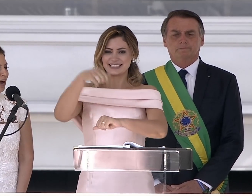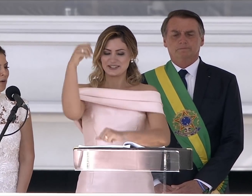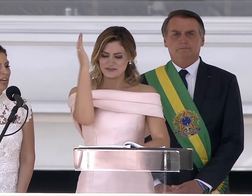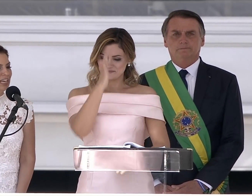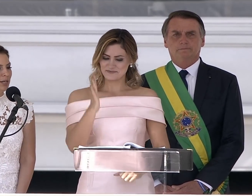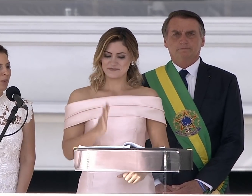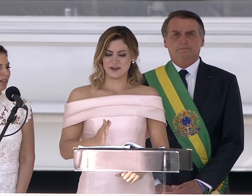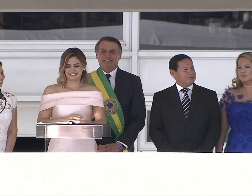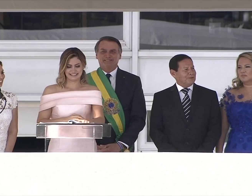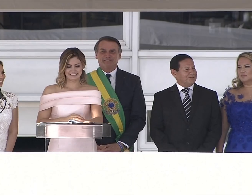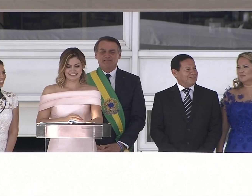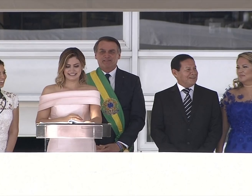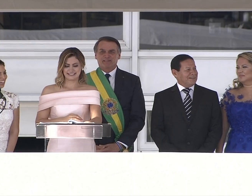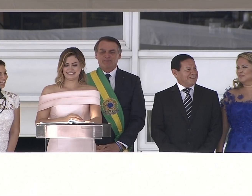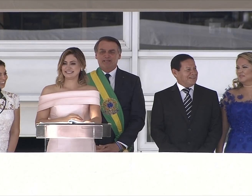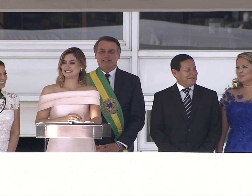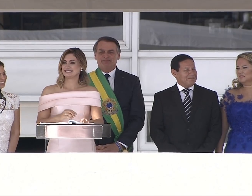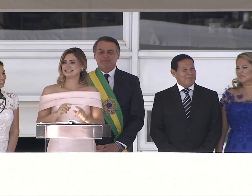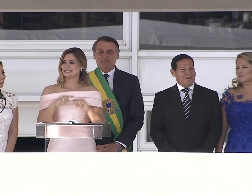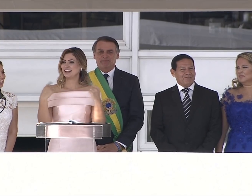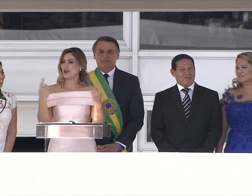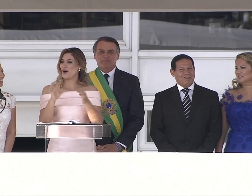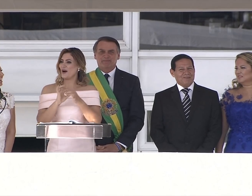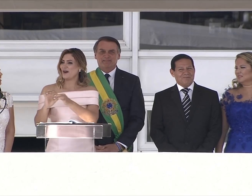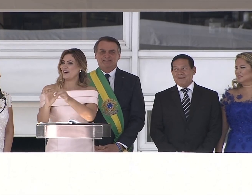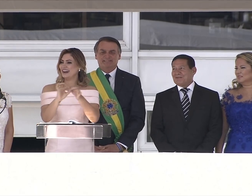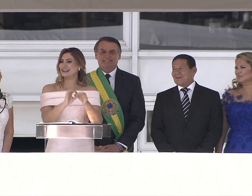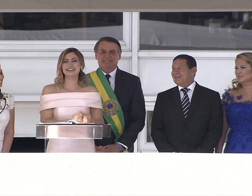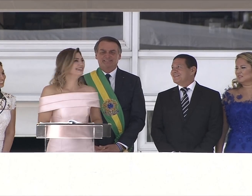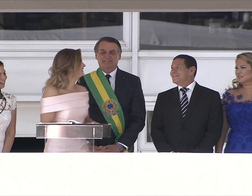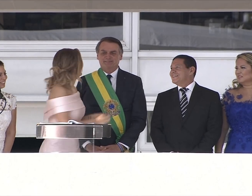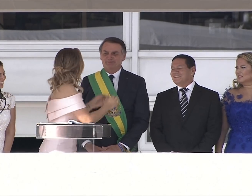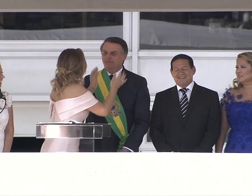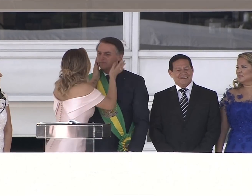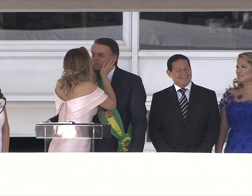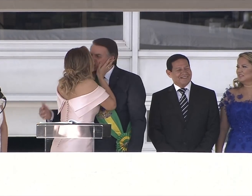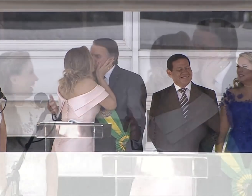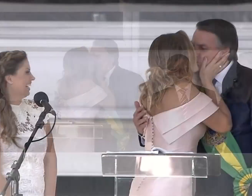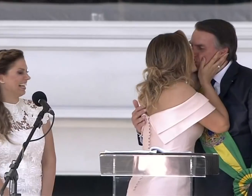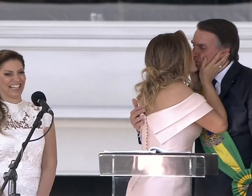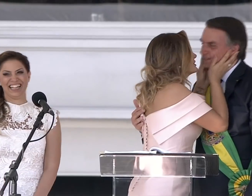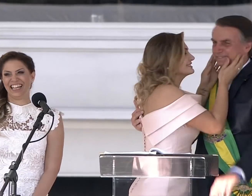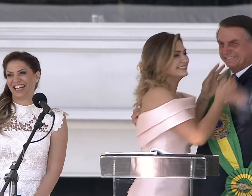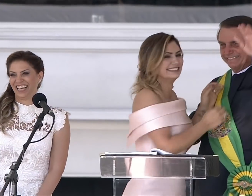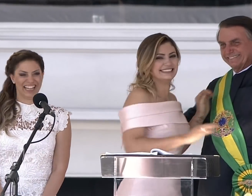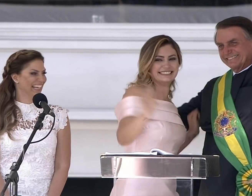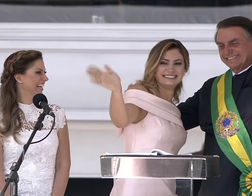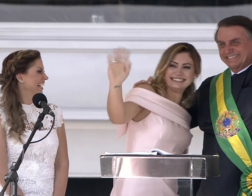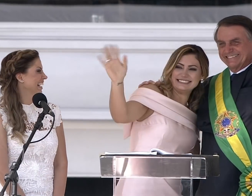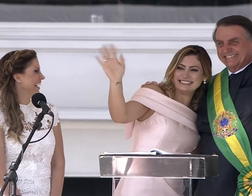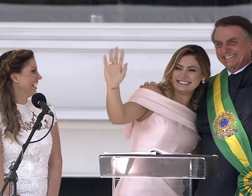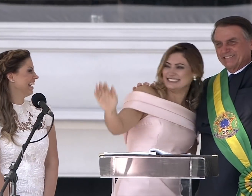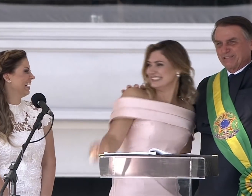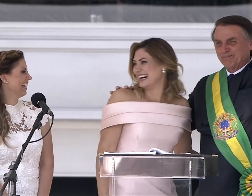Michel Bolsonaro ofreció un breve discurso de agradecimiento en lengua de señas desde el Palacio de Planalto antes del pronunciamiento inaugural de su marido, Jair